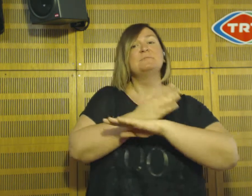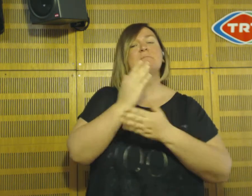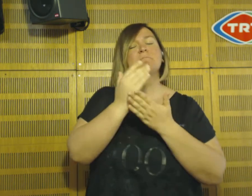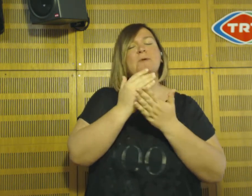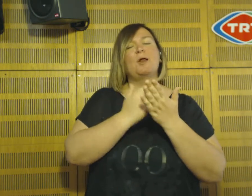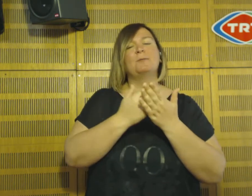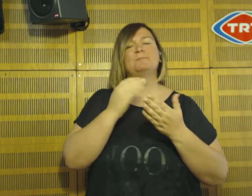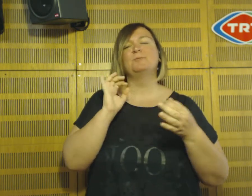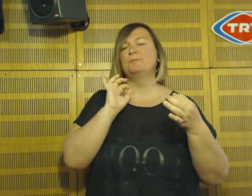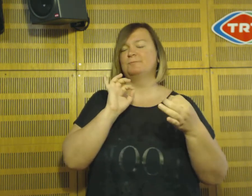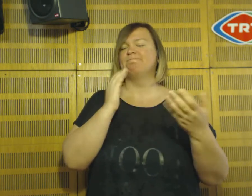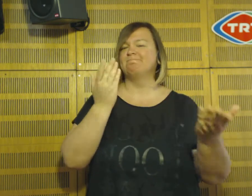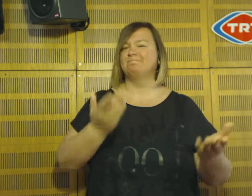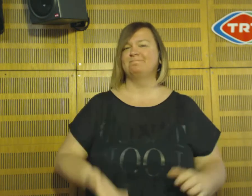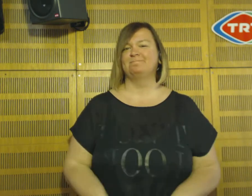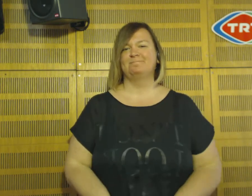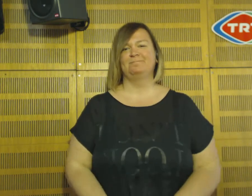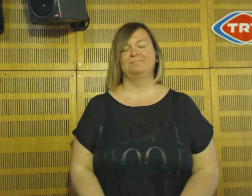kayıtlarına ulaşabilirsiniz.